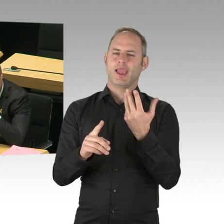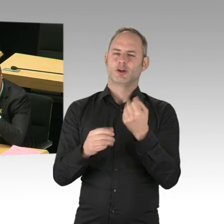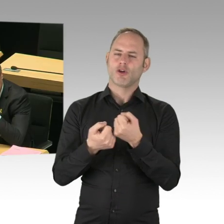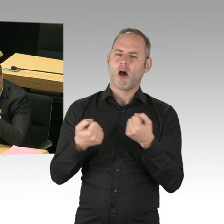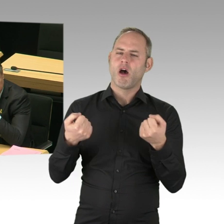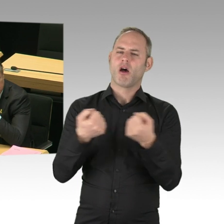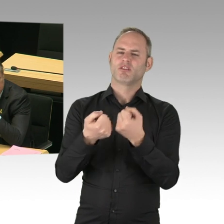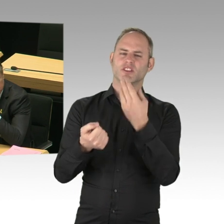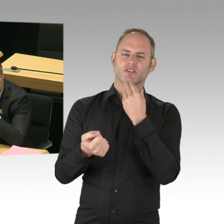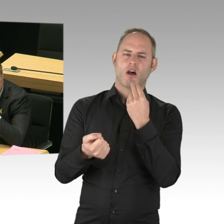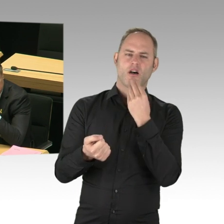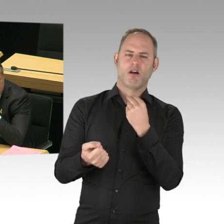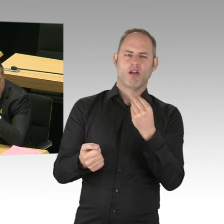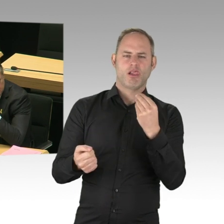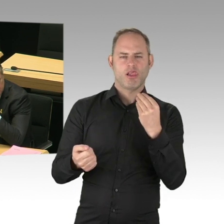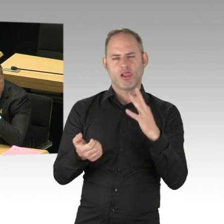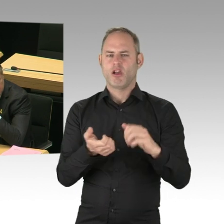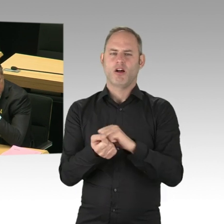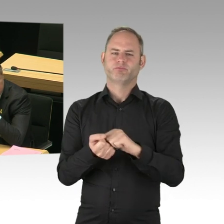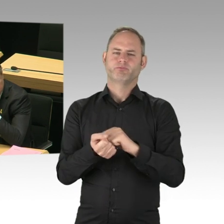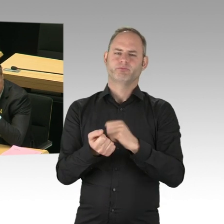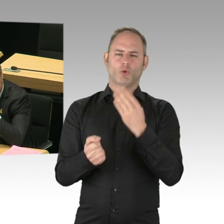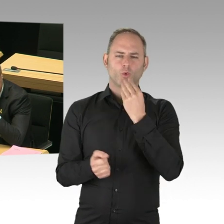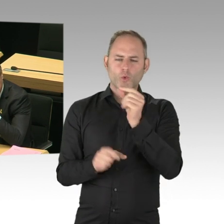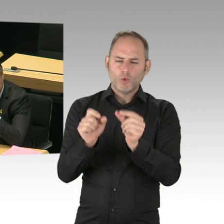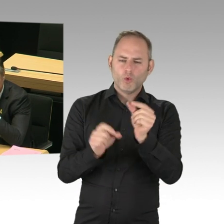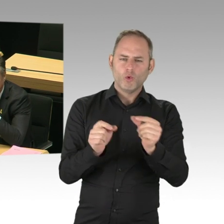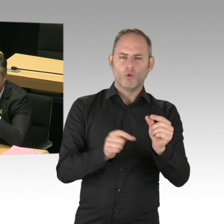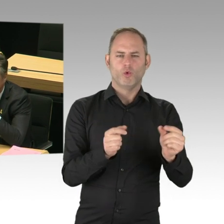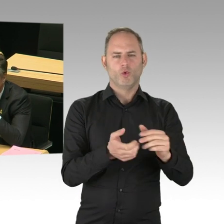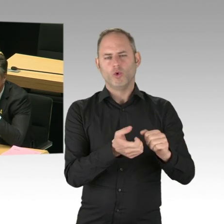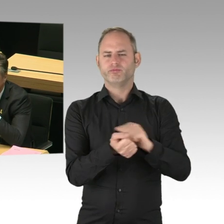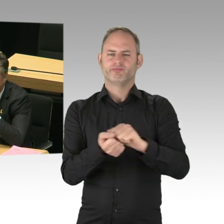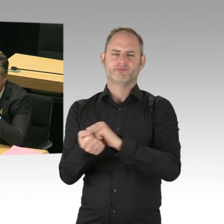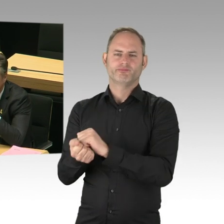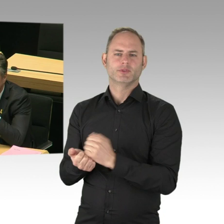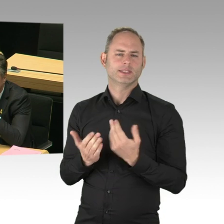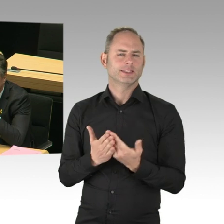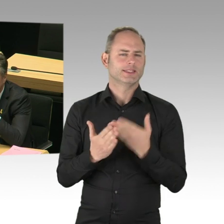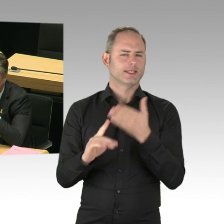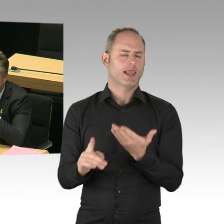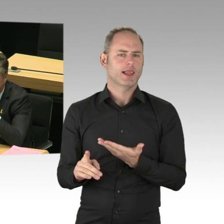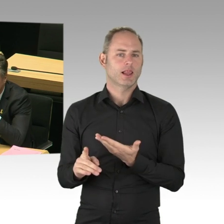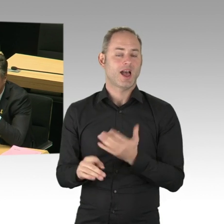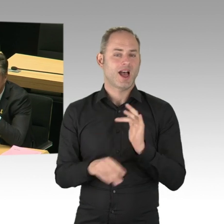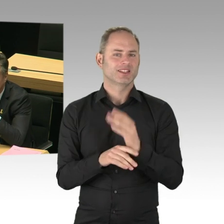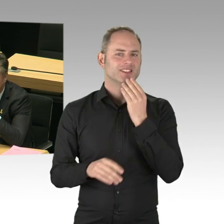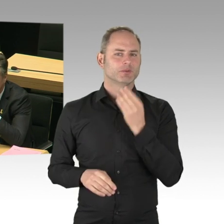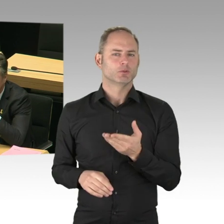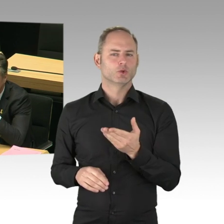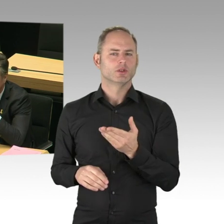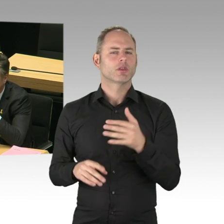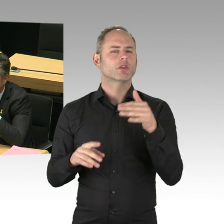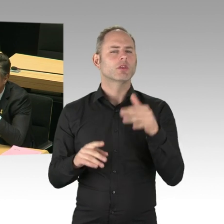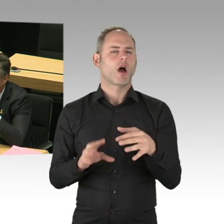erkennt man den beginnenden Antisemitismus ja nicht sofort an dem Punkt, an dem ein Entgegenwirken vielleicht noch möglich wäre. Freiwillige Angebote